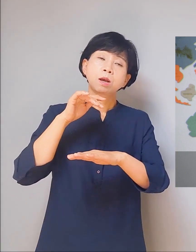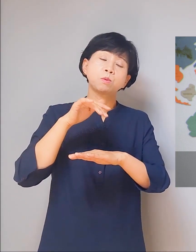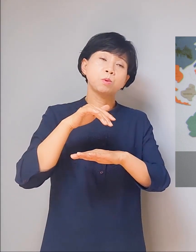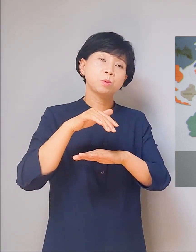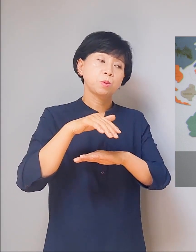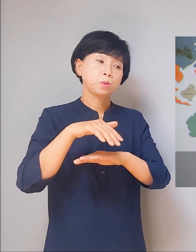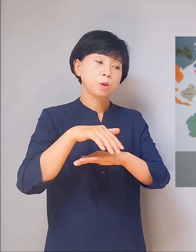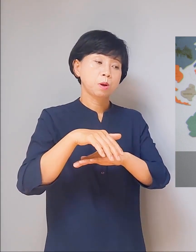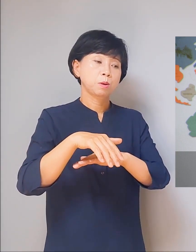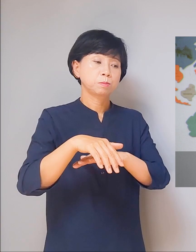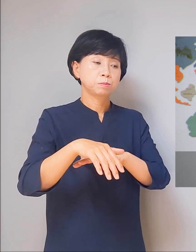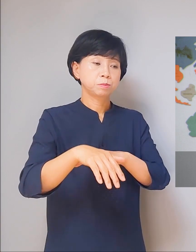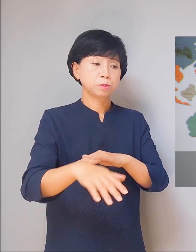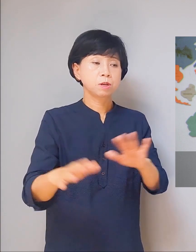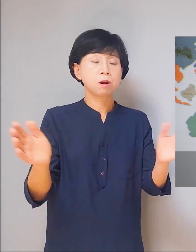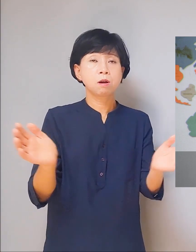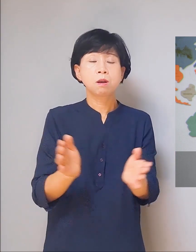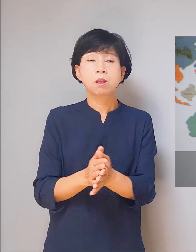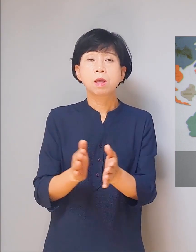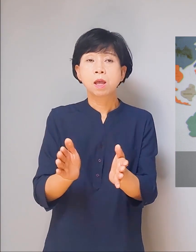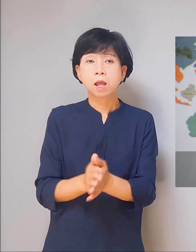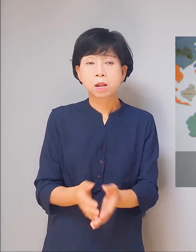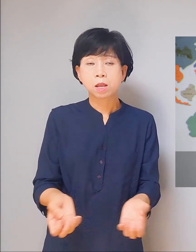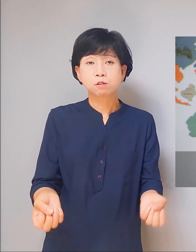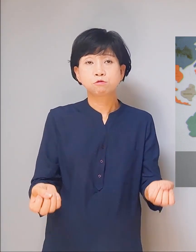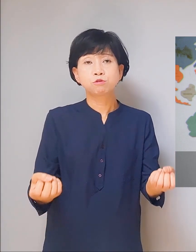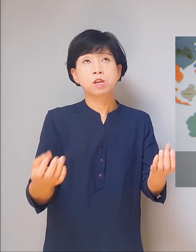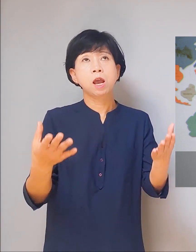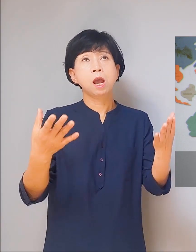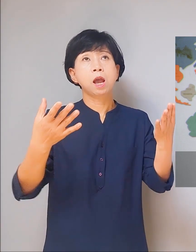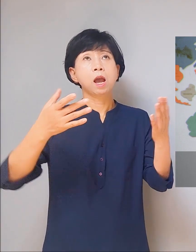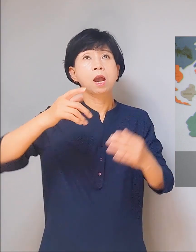맘속에 차고도 넘쳐